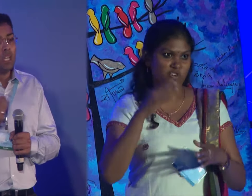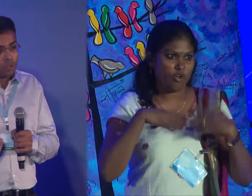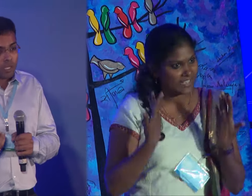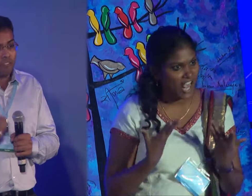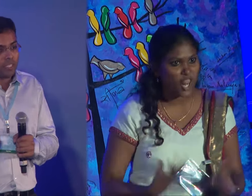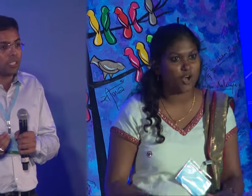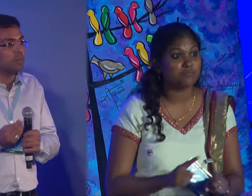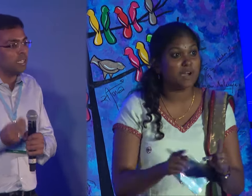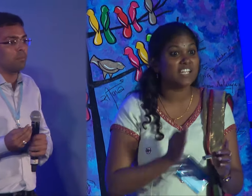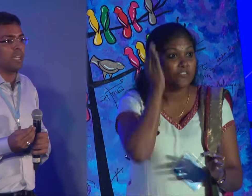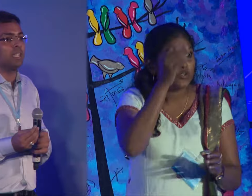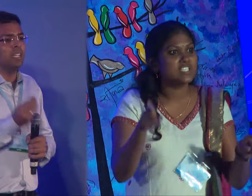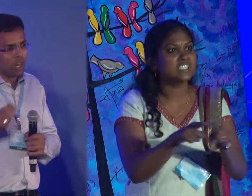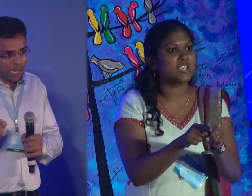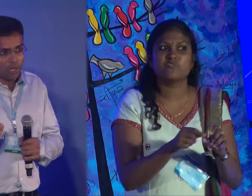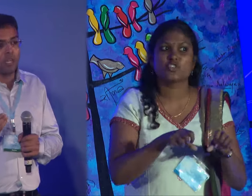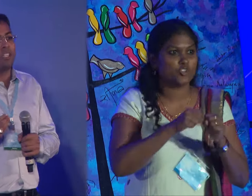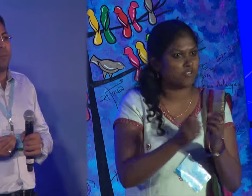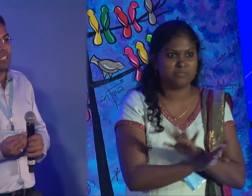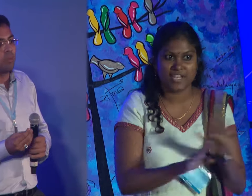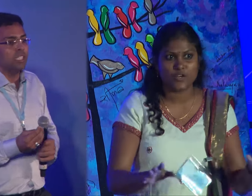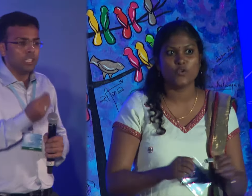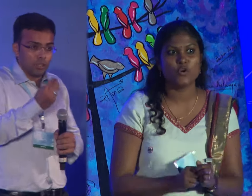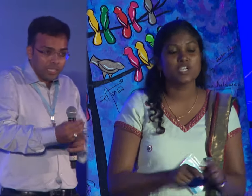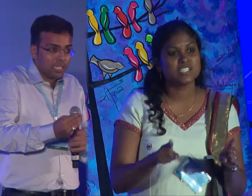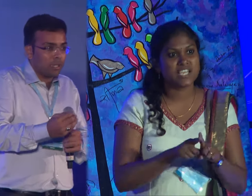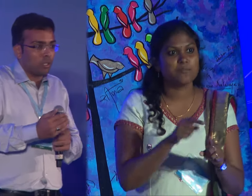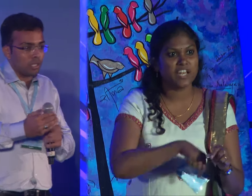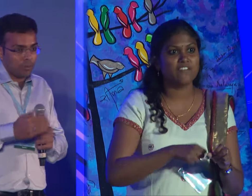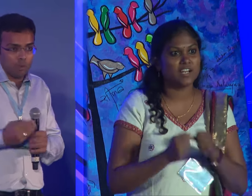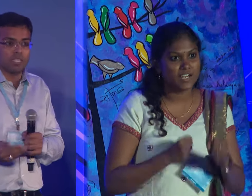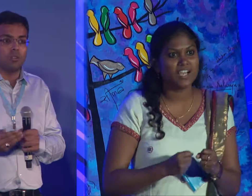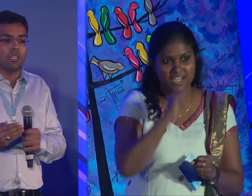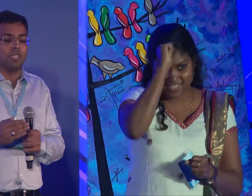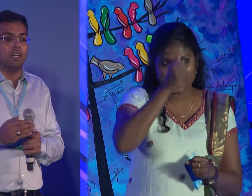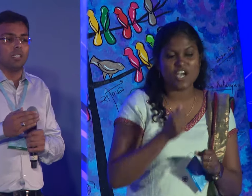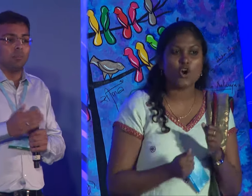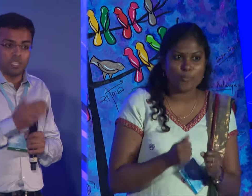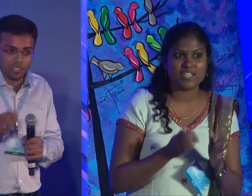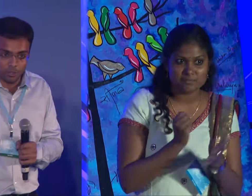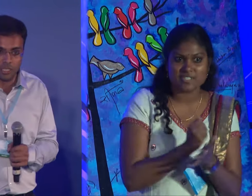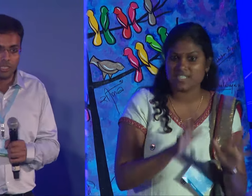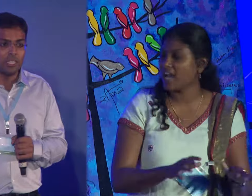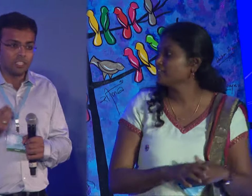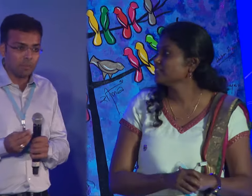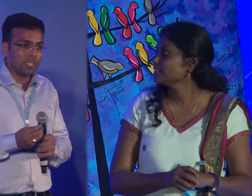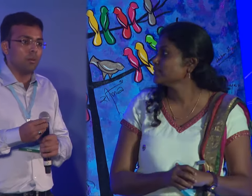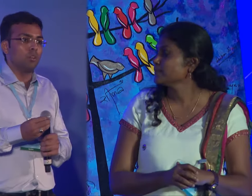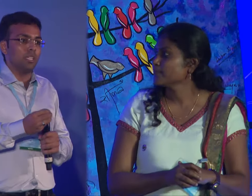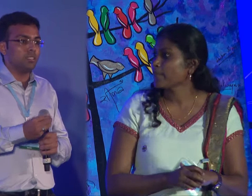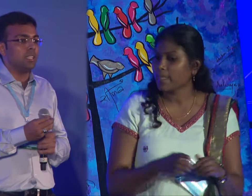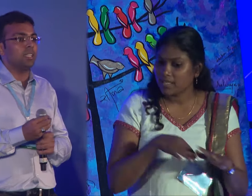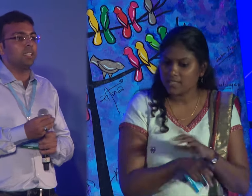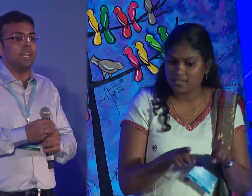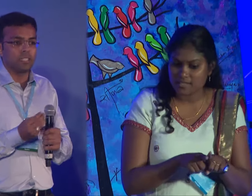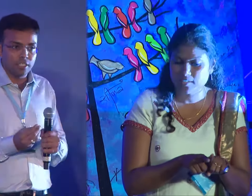डिसेबल्ड लोगों के फेसेस हम नहीं देख पाएंगे एबल बॉडीड कंपटीशन में। तो इनके लिए हम लोग एक मूवमेंट चालू करने मिशन रियो 16, जिनमें हम